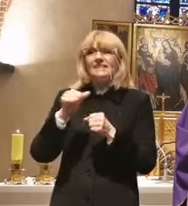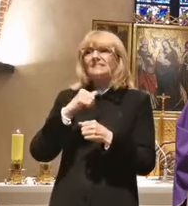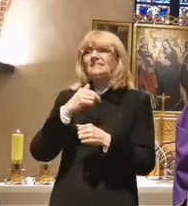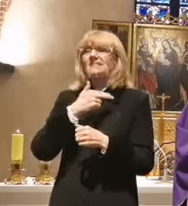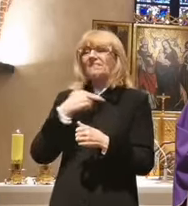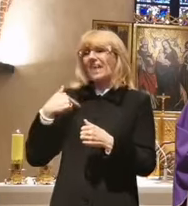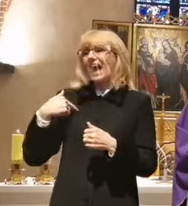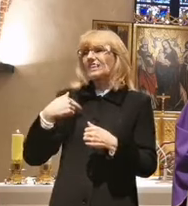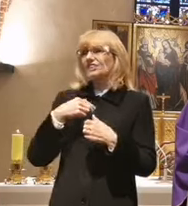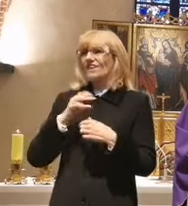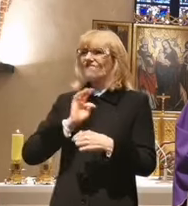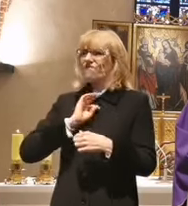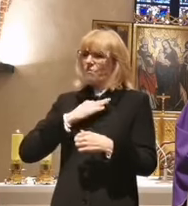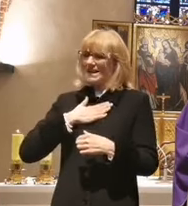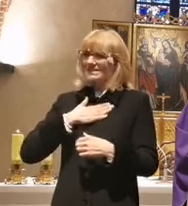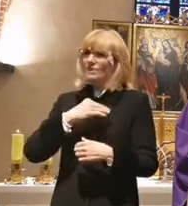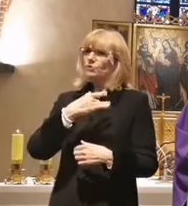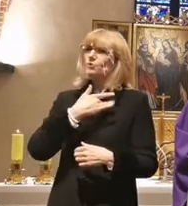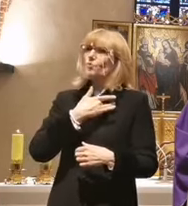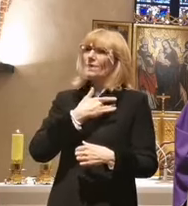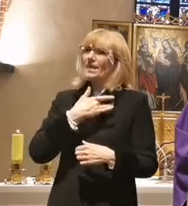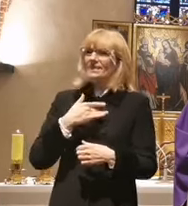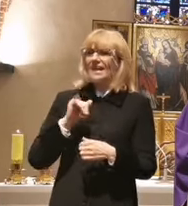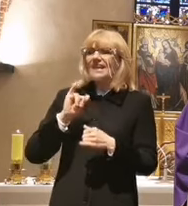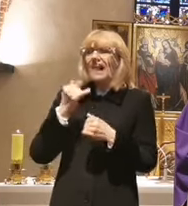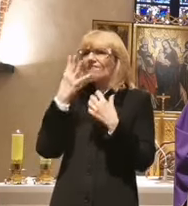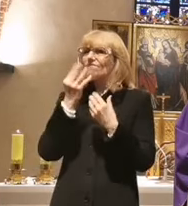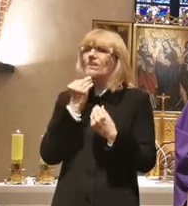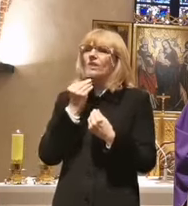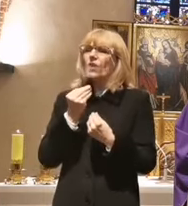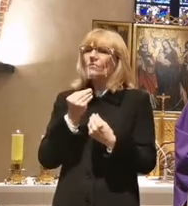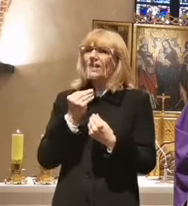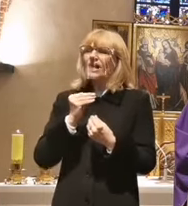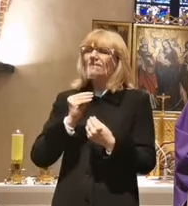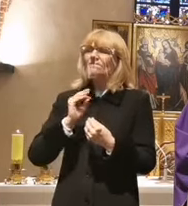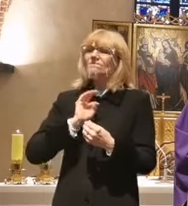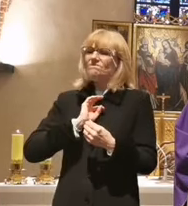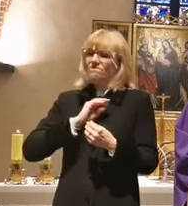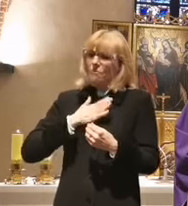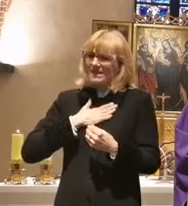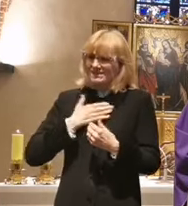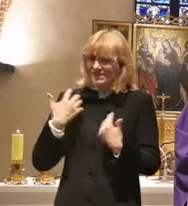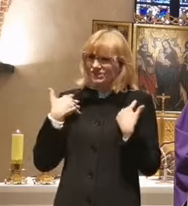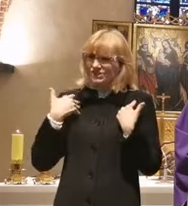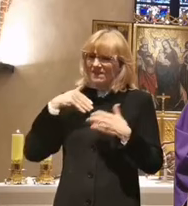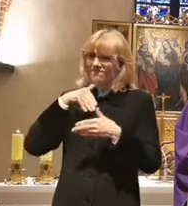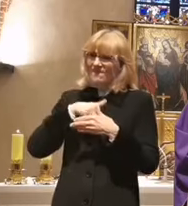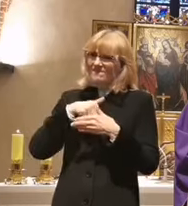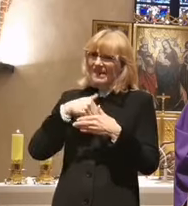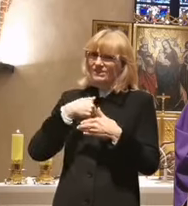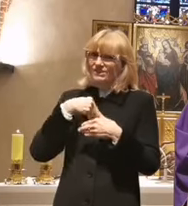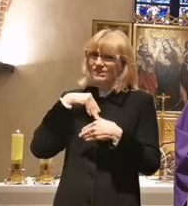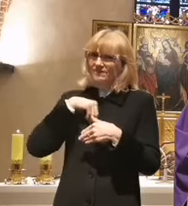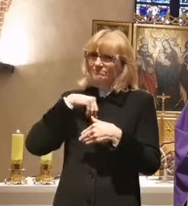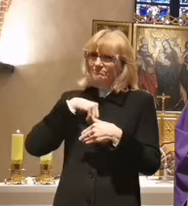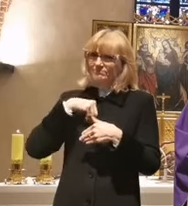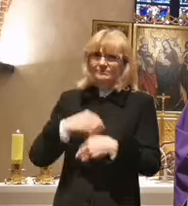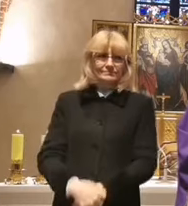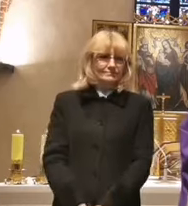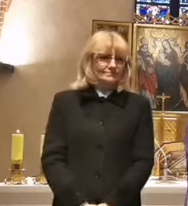dowiedzieć się, jak wygląda nasze życie wewnętrzne. Come sto testimoniando la mia fede